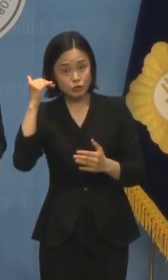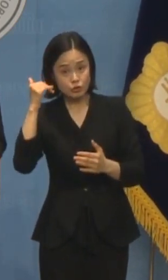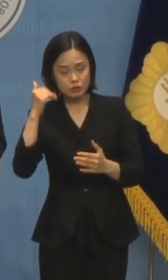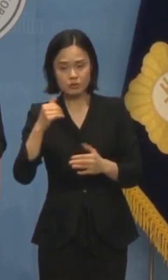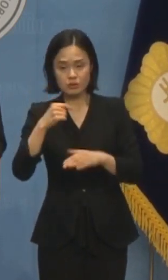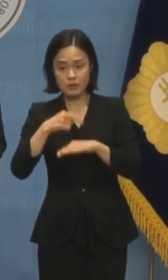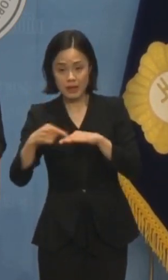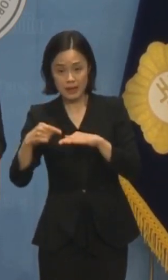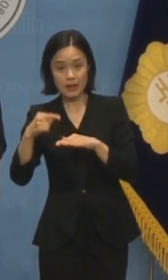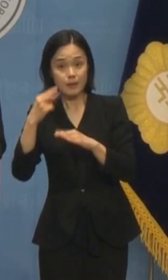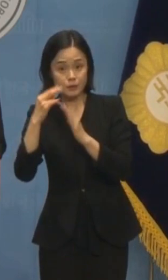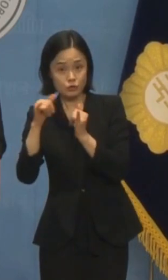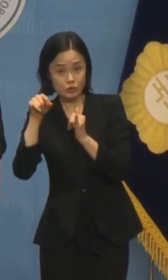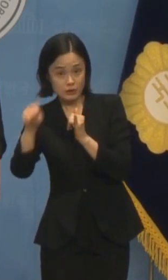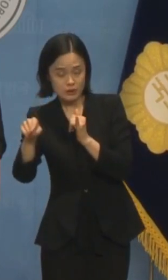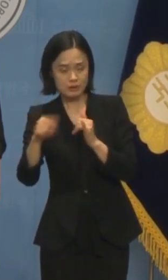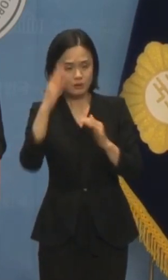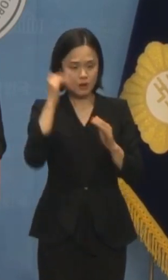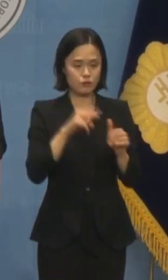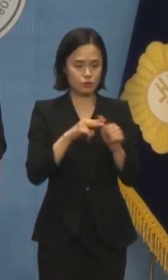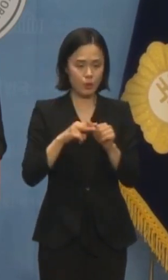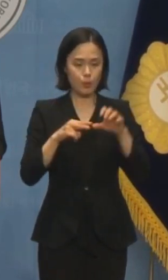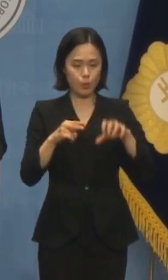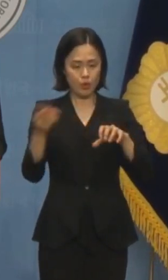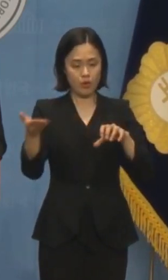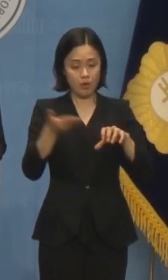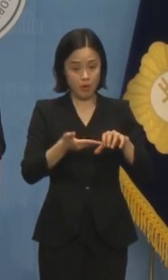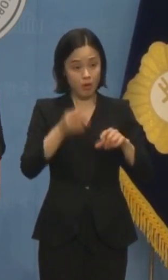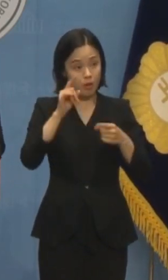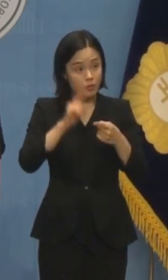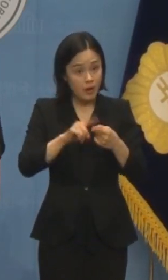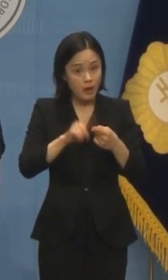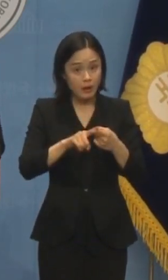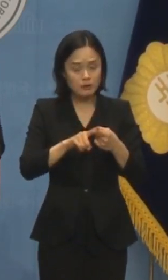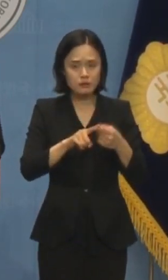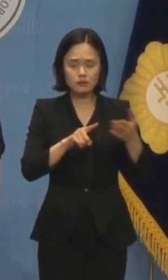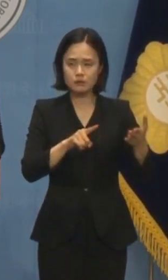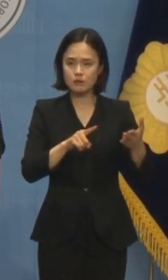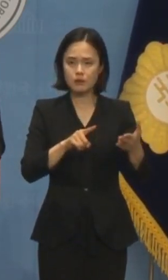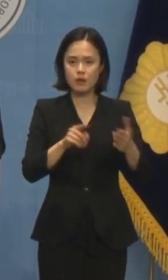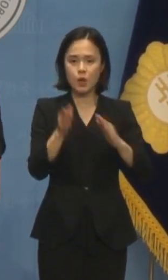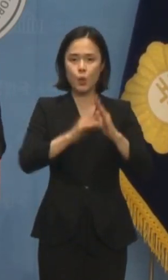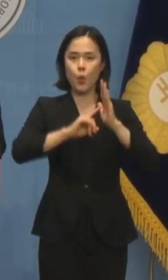추적해서 만천하에 폭로하는 명확한 이유를 밝혀야 할 것입니다.